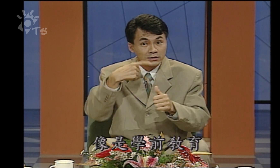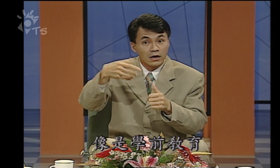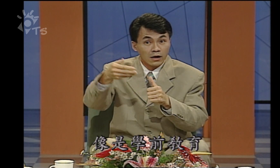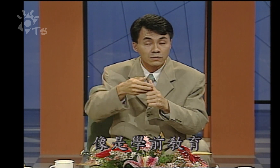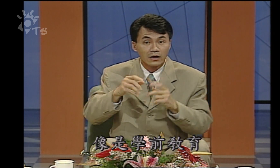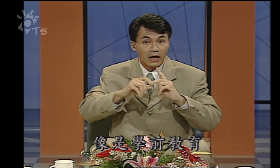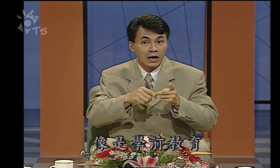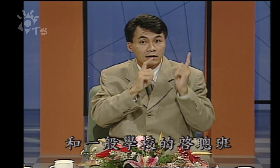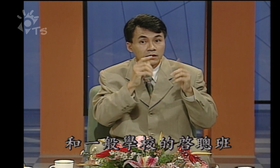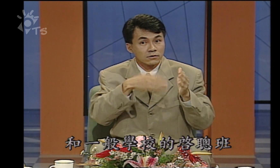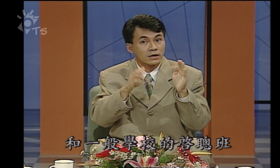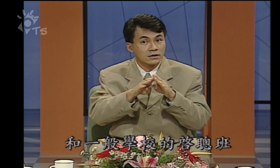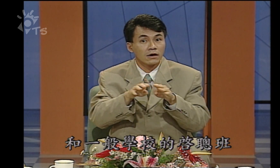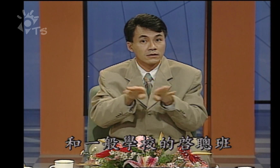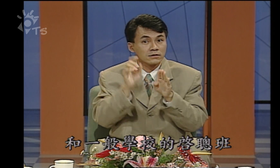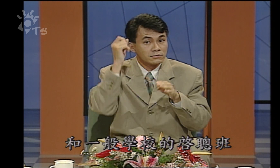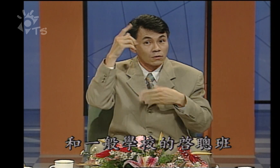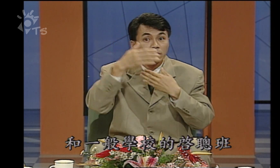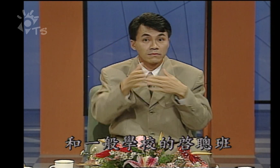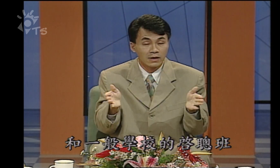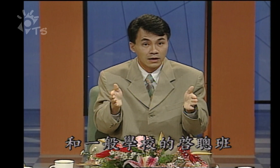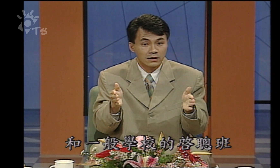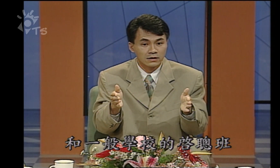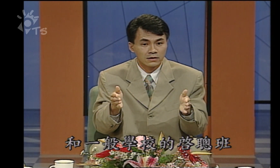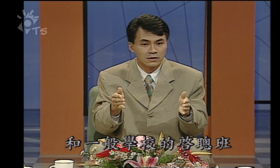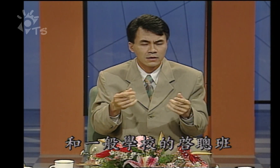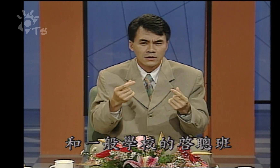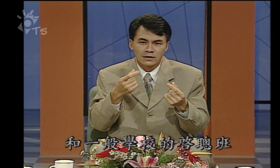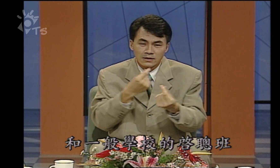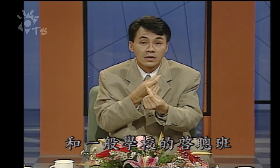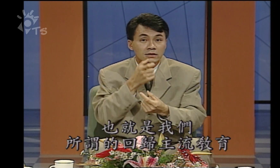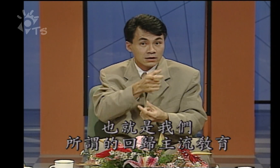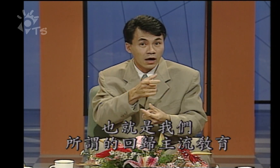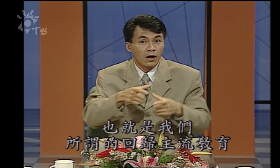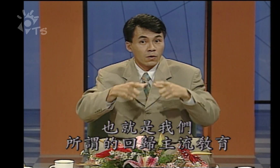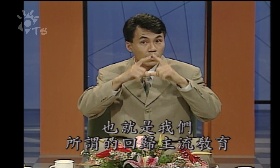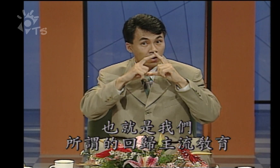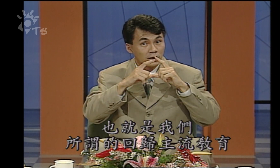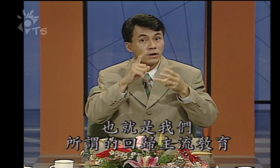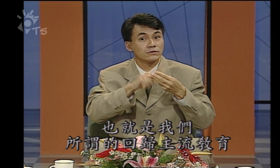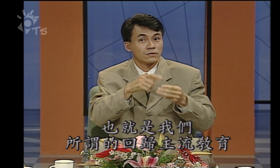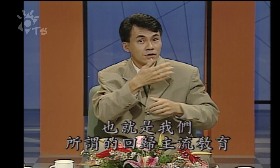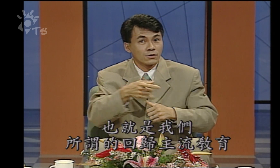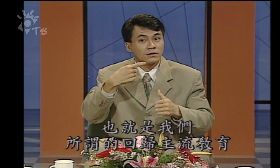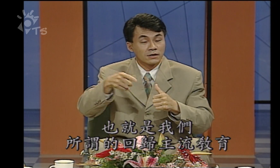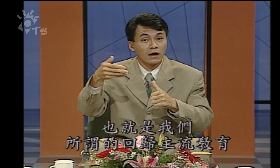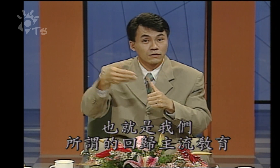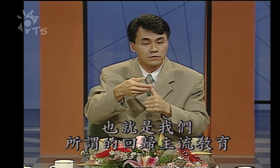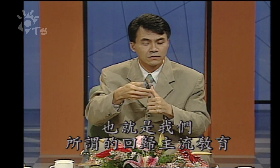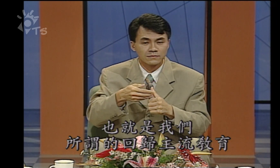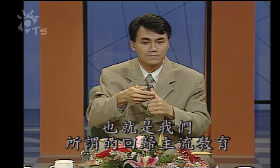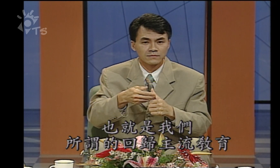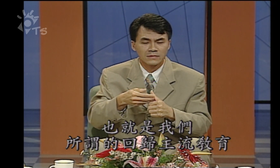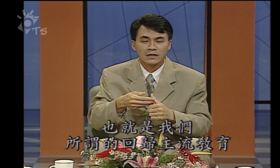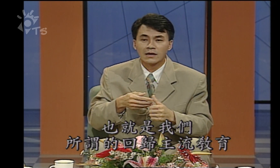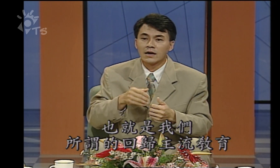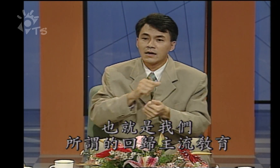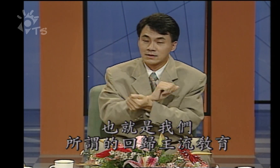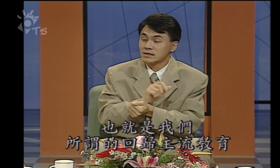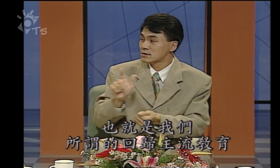育，还有一般学校的启聪班，也就是我们所谓的回归主流教育。林